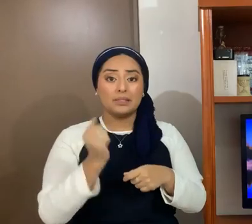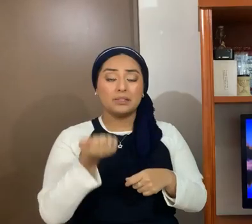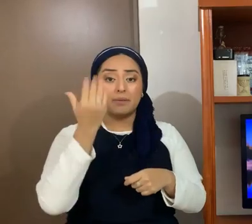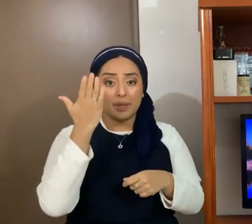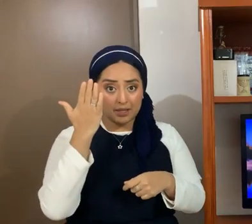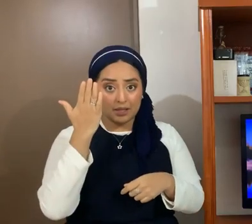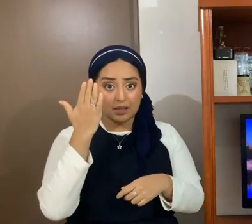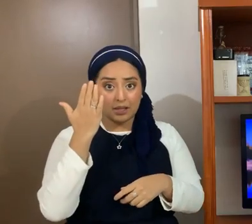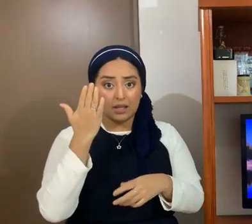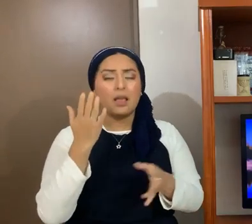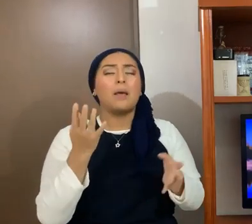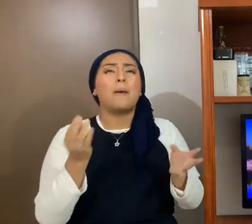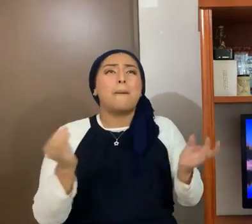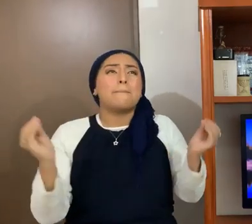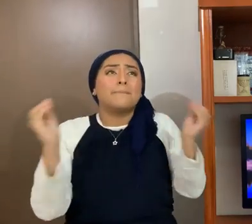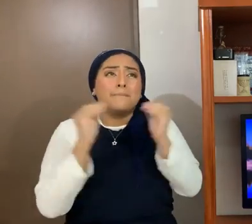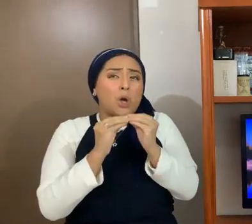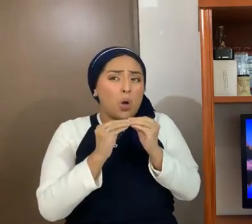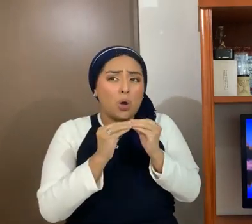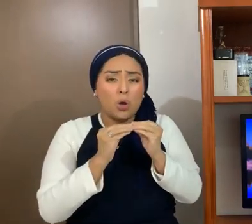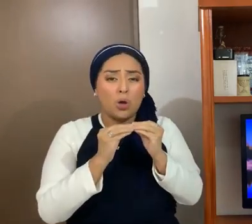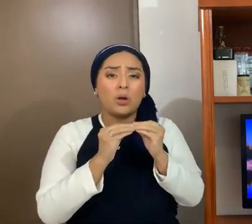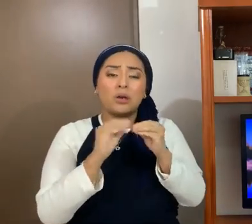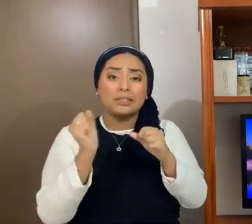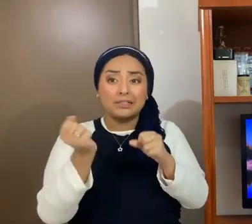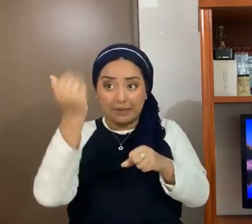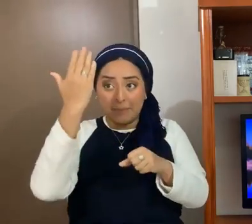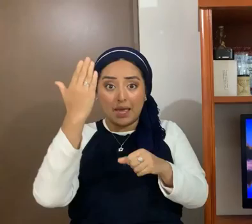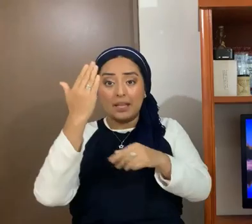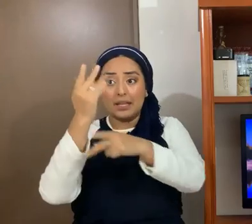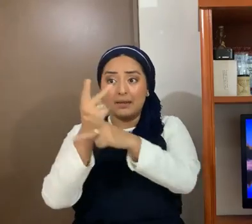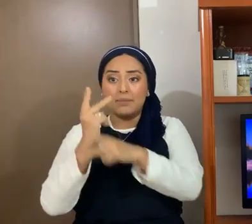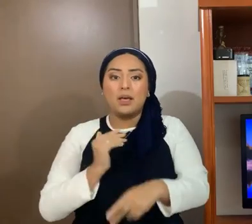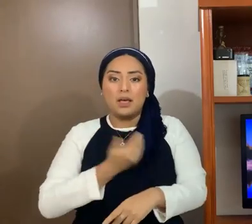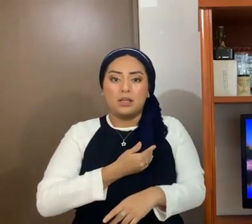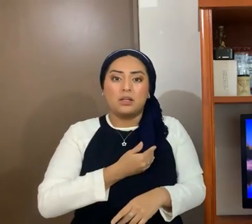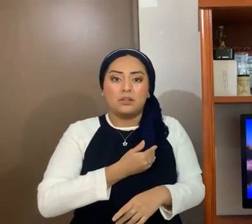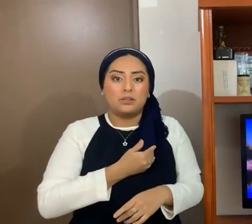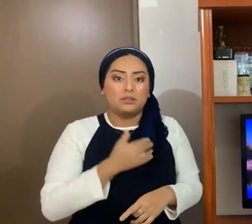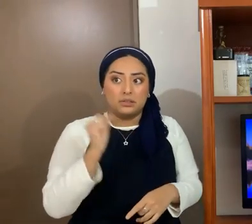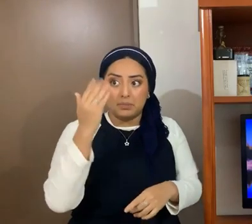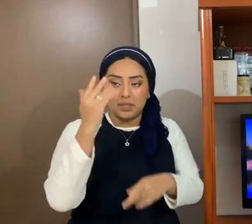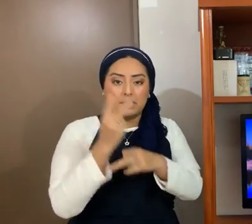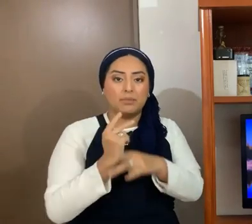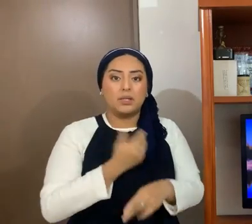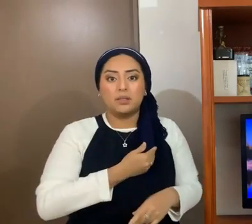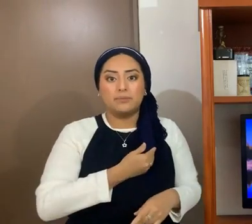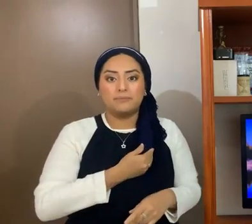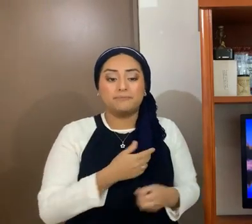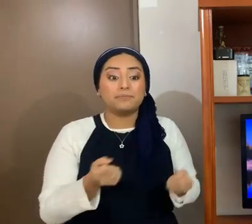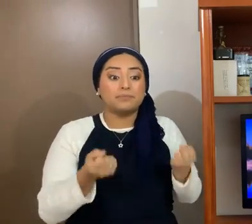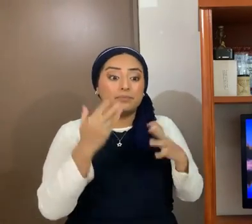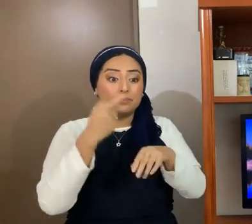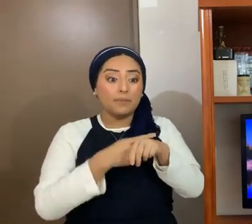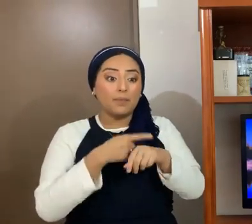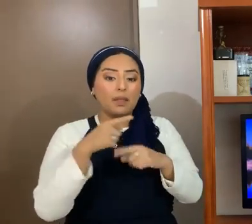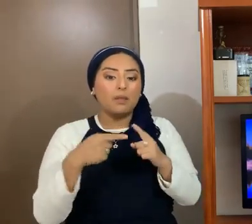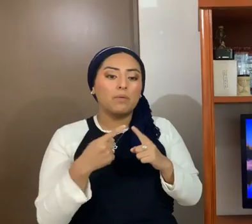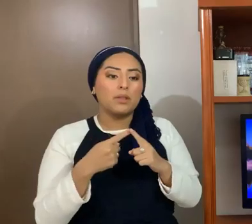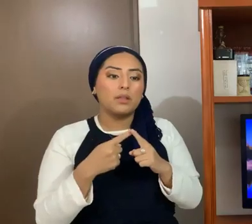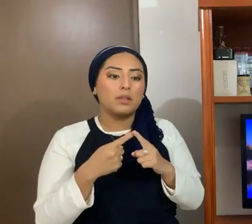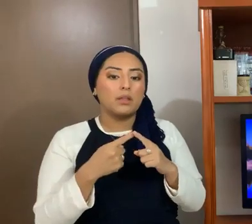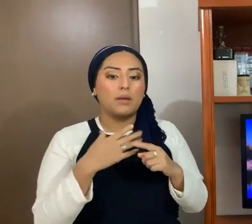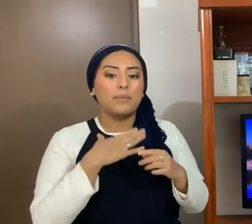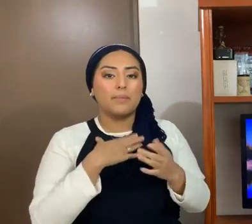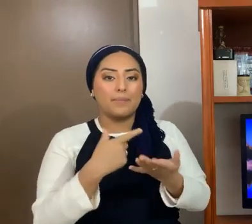Shabbat, más que nosotros lo guardemos, el Shabbat nos guarda. El Shabbat nos guarda. Muchas veces cuando